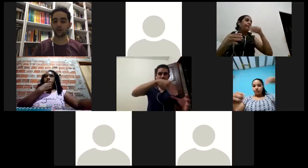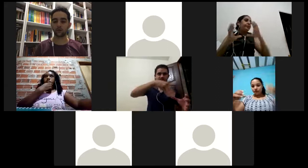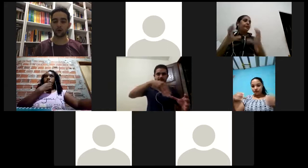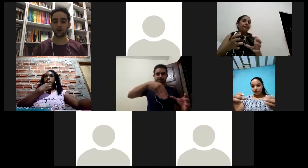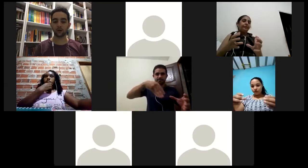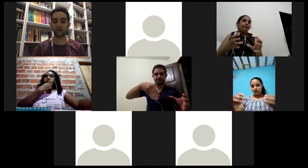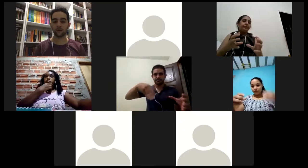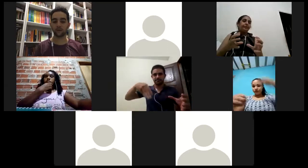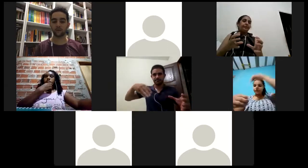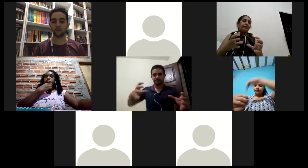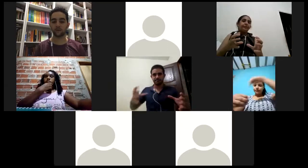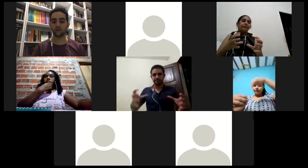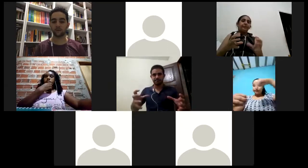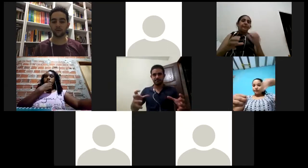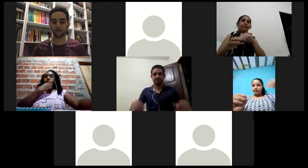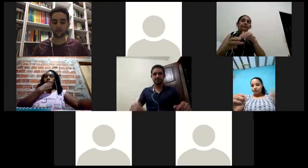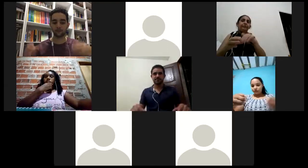Segura e corta.